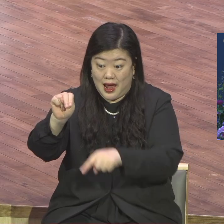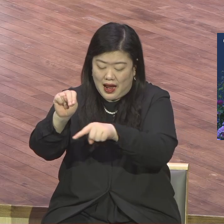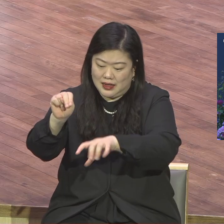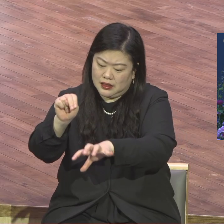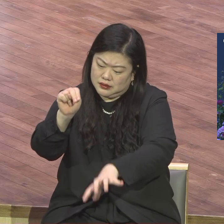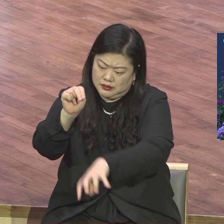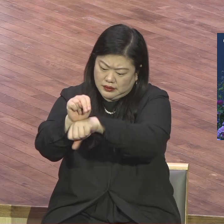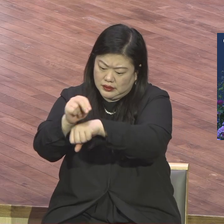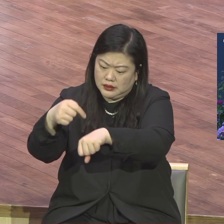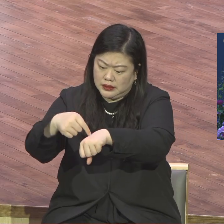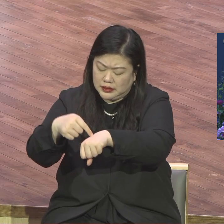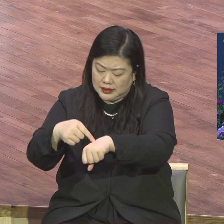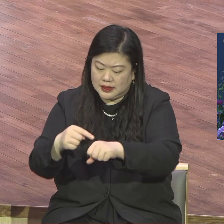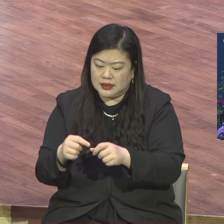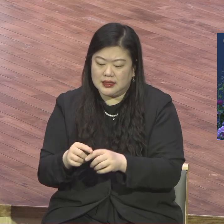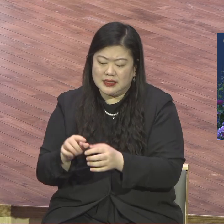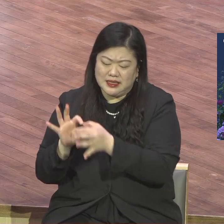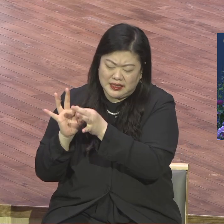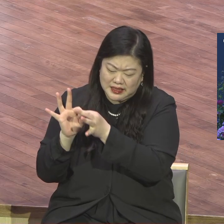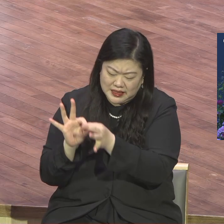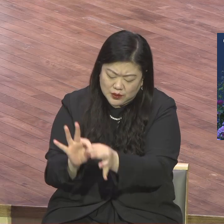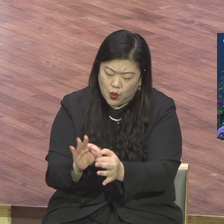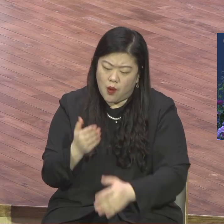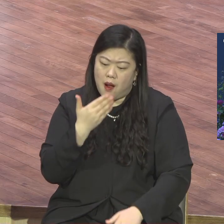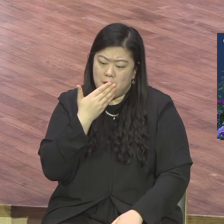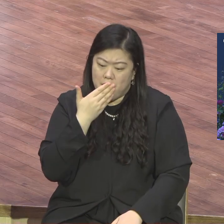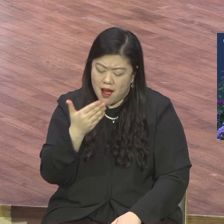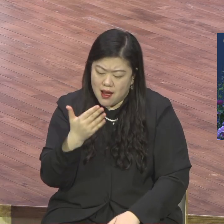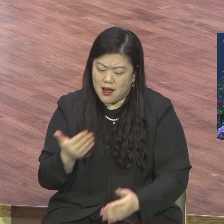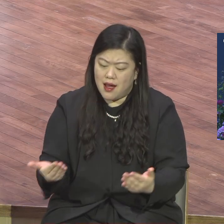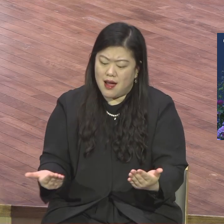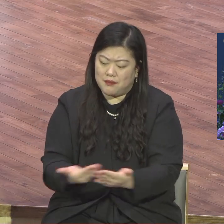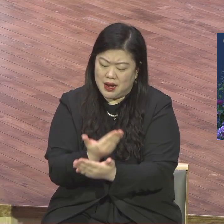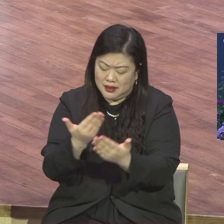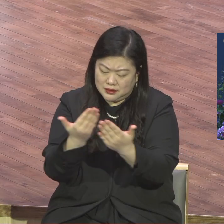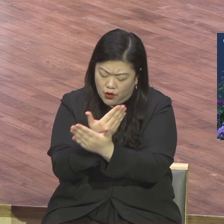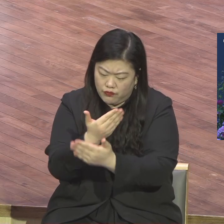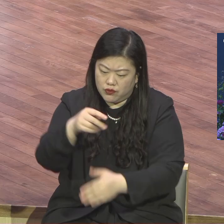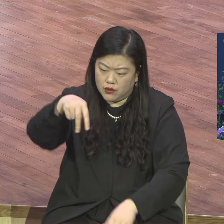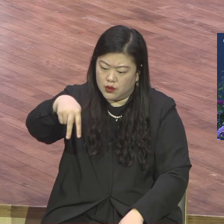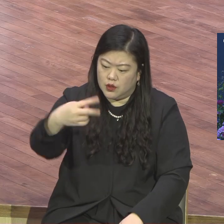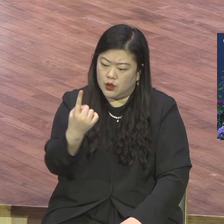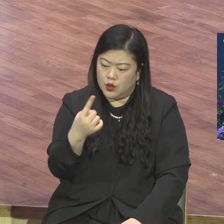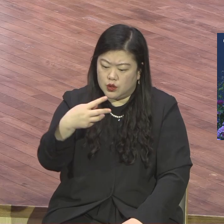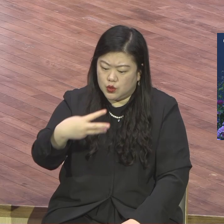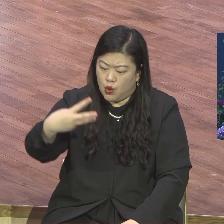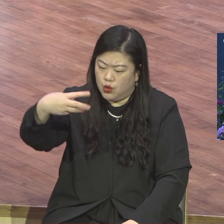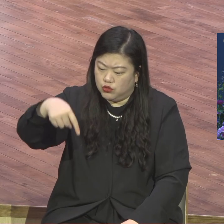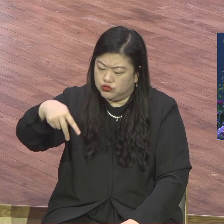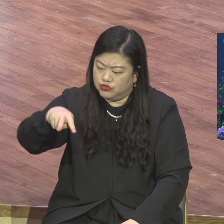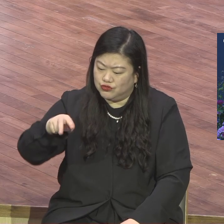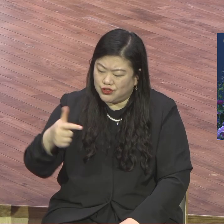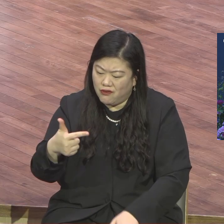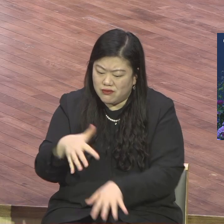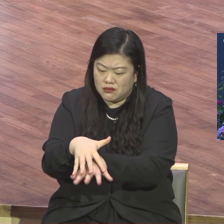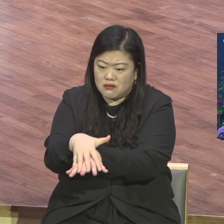단체인 지속 가능한 발전 솔루션 네트워크라고